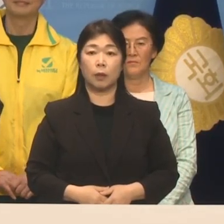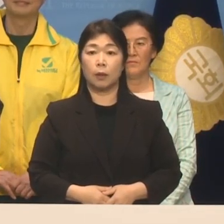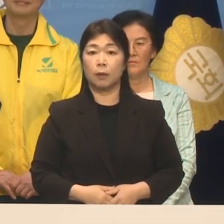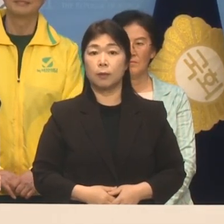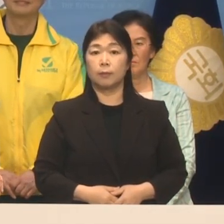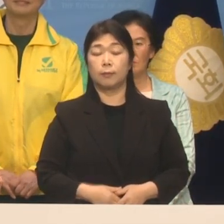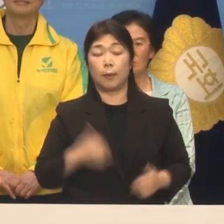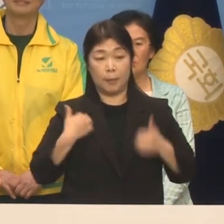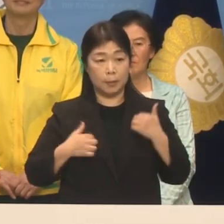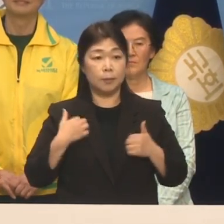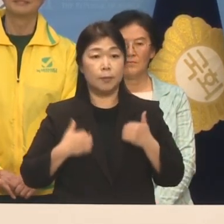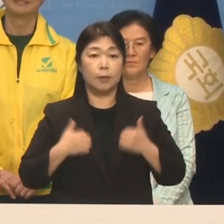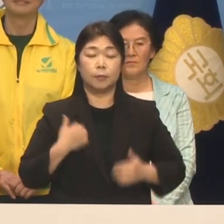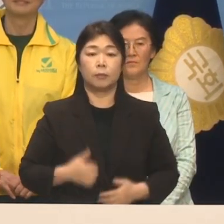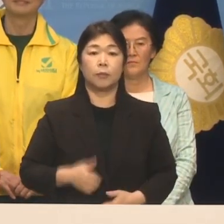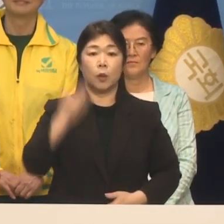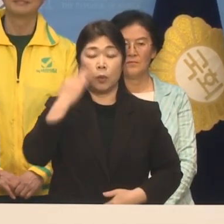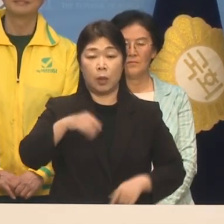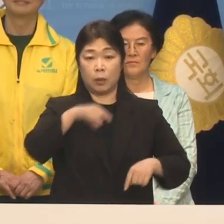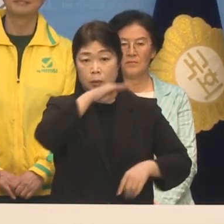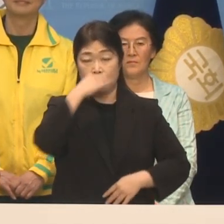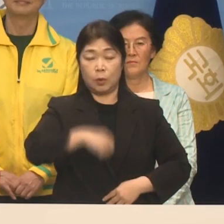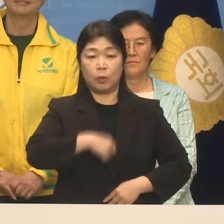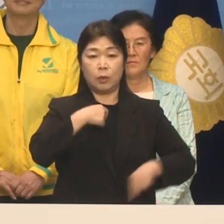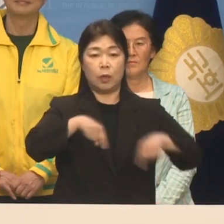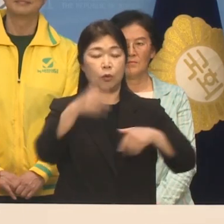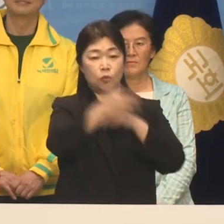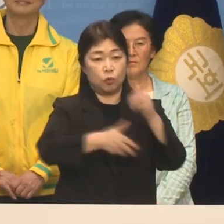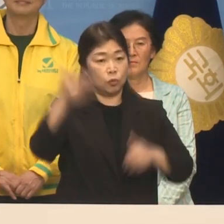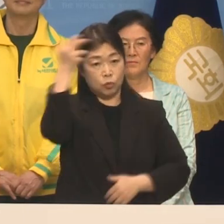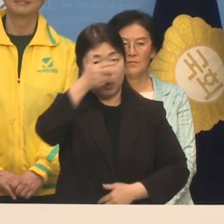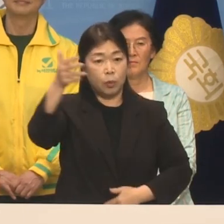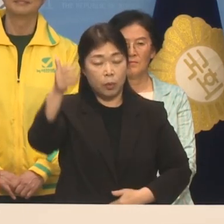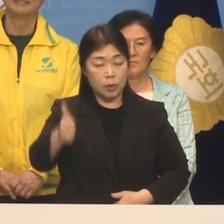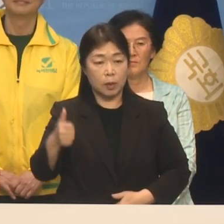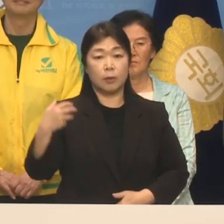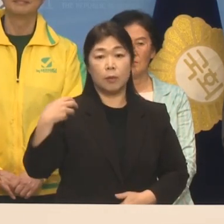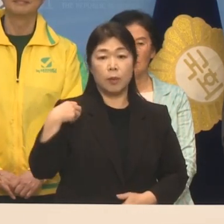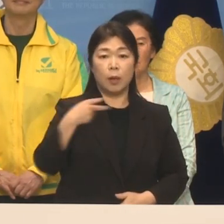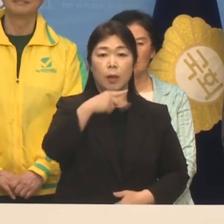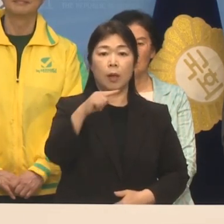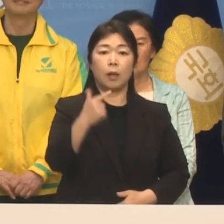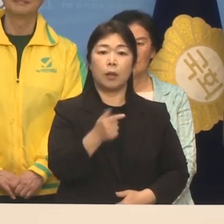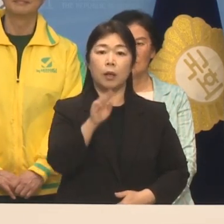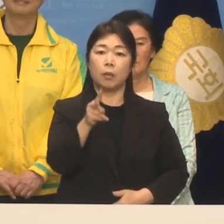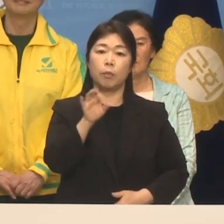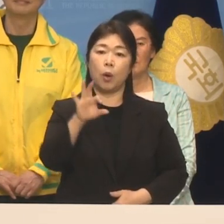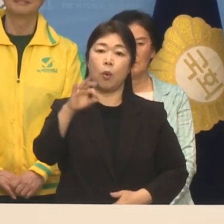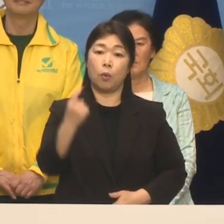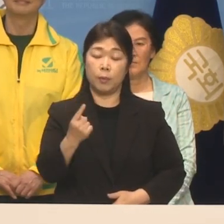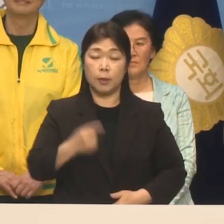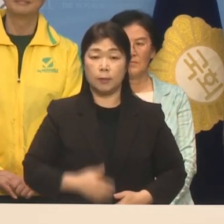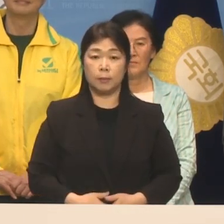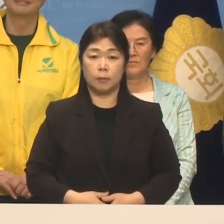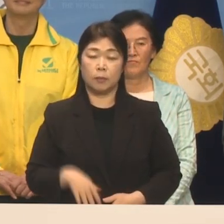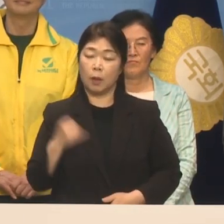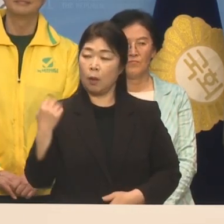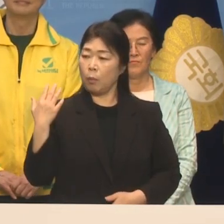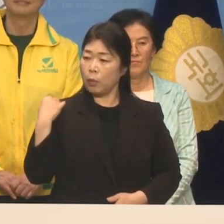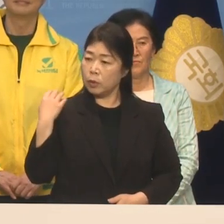예, 반갑습니다. 녹색정의당 후원회장을 맡고 있는 단병호입니다. 제가 며칠